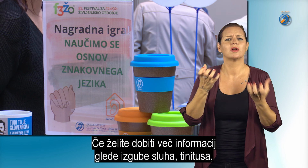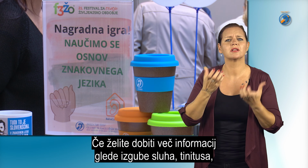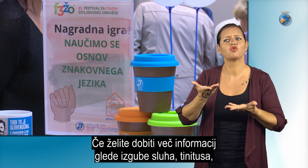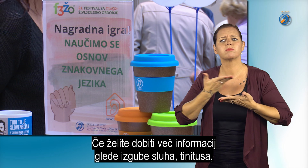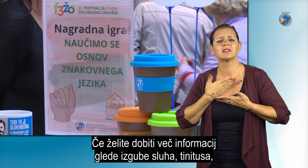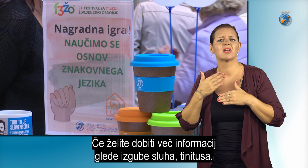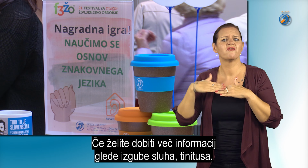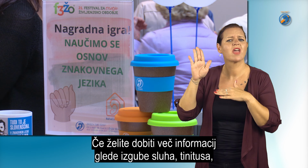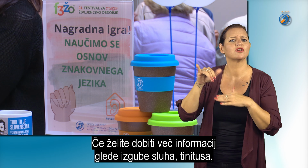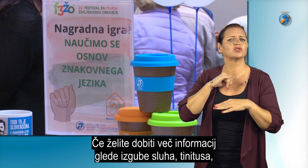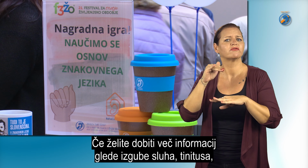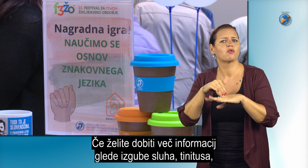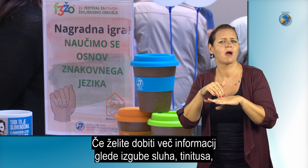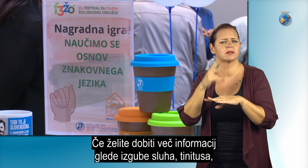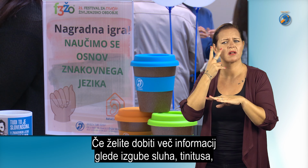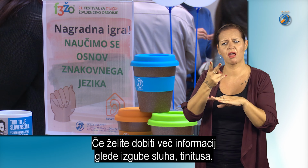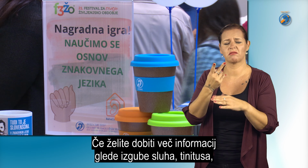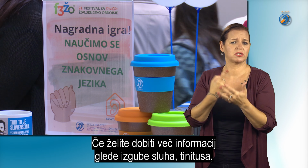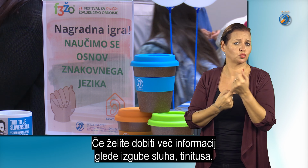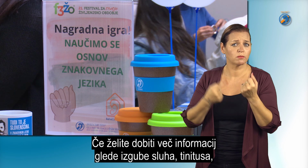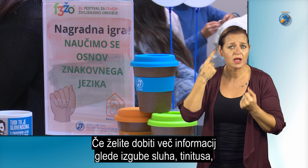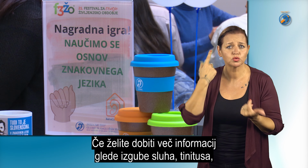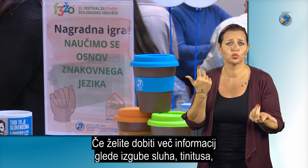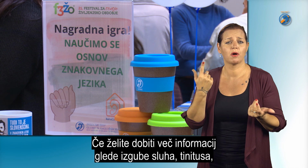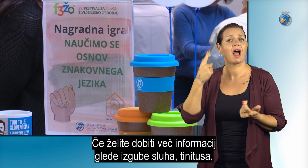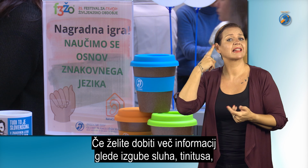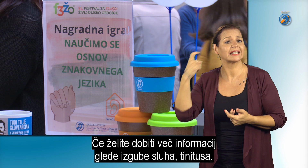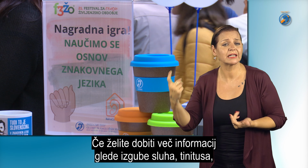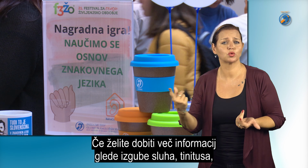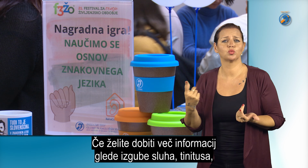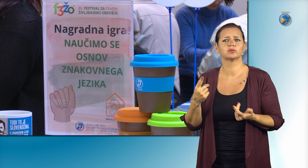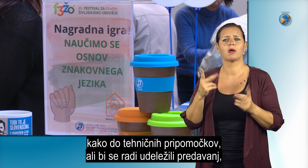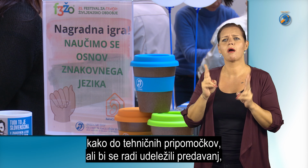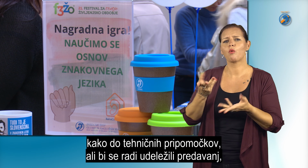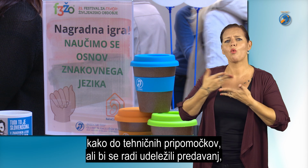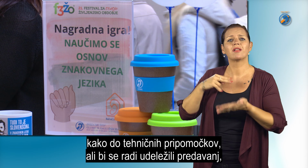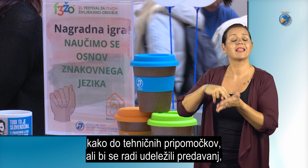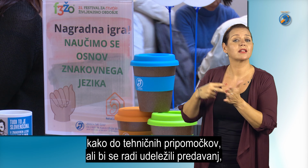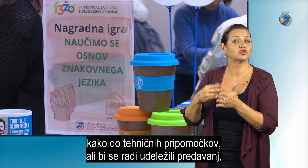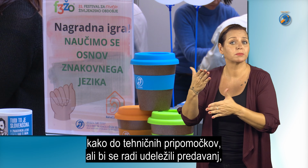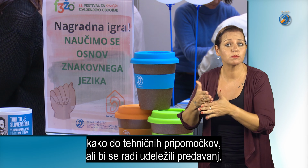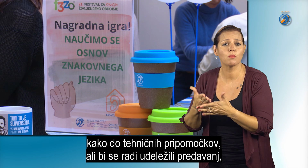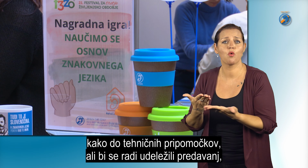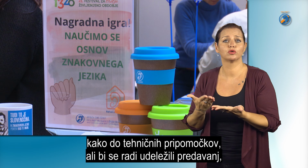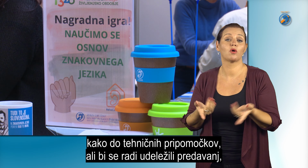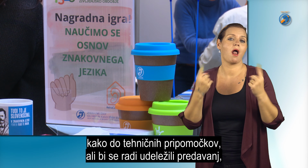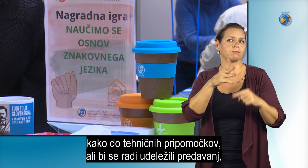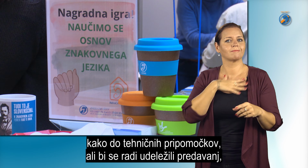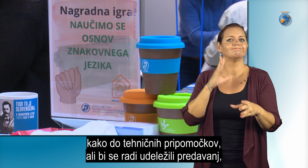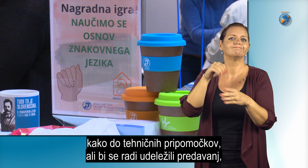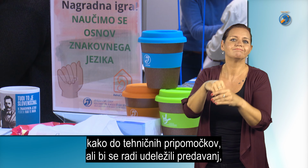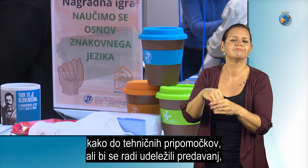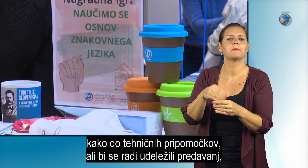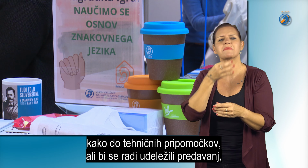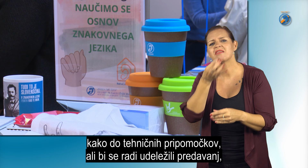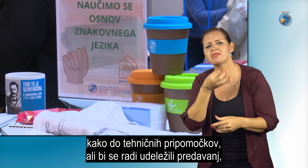Če želite dobiti več informacij glede izgube sluha, tinnitusa, kako do tehničnih pripomočkov ali bi se radi udeležili